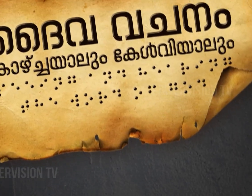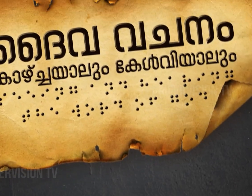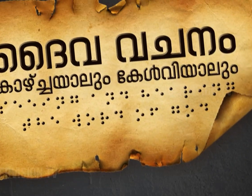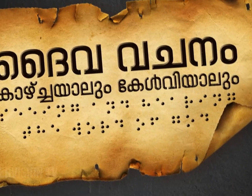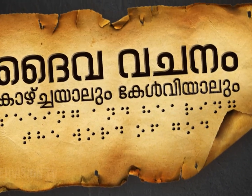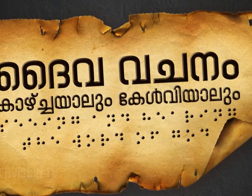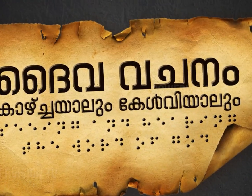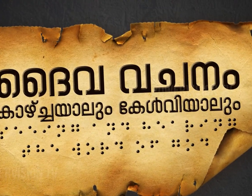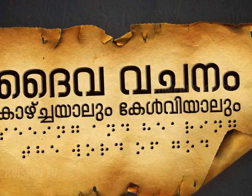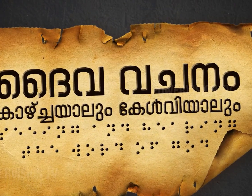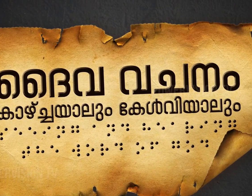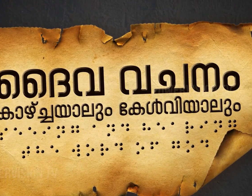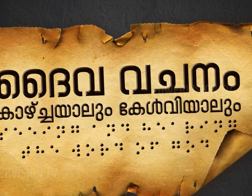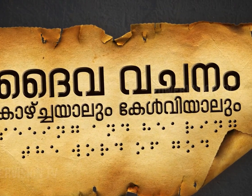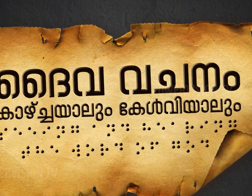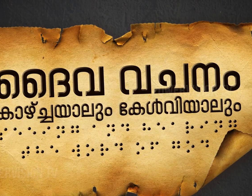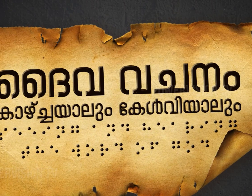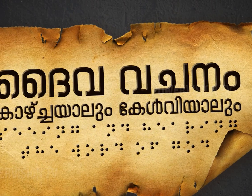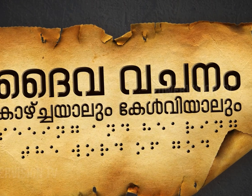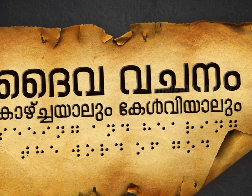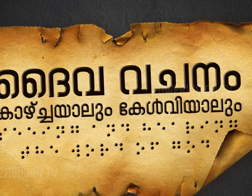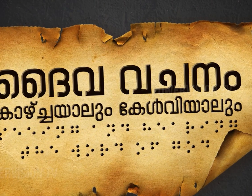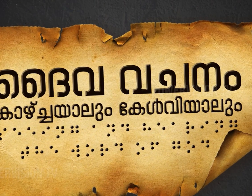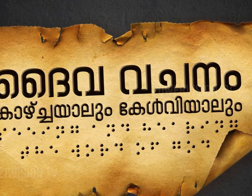ദൈവവചനം കാഴ്ചയാലും കേൾവിയാലും.